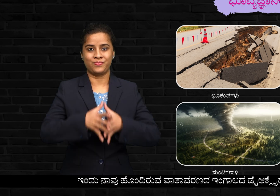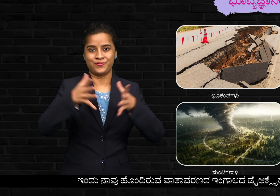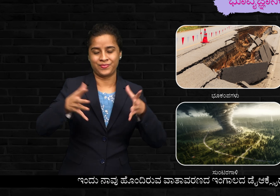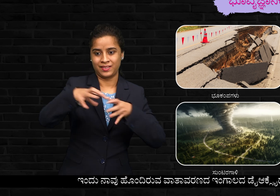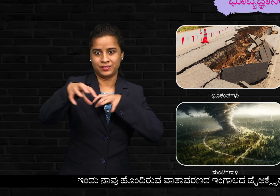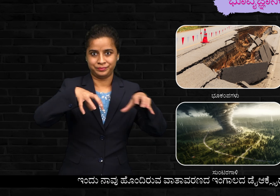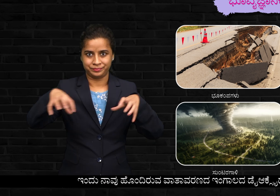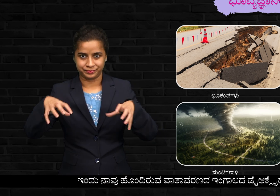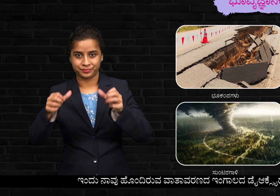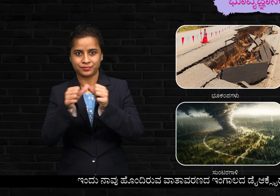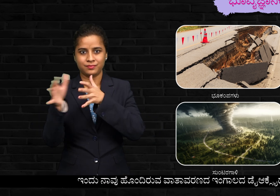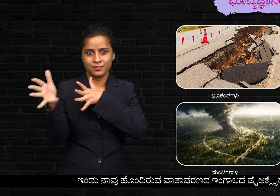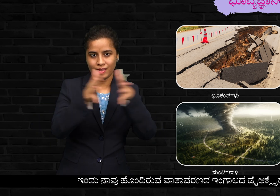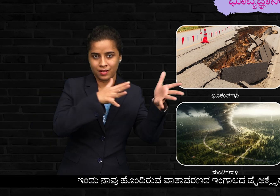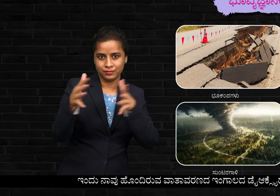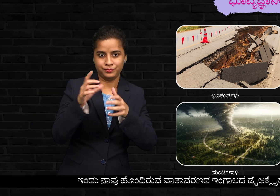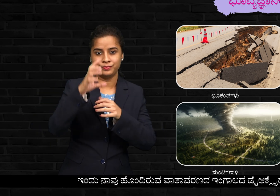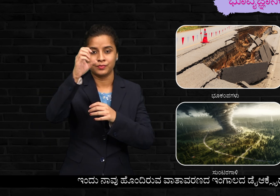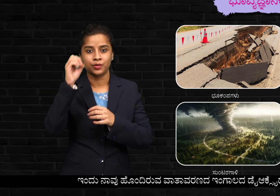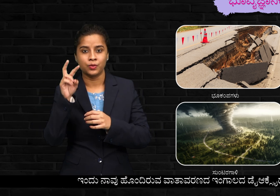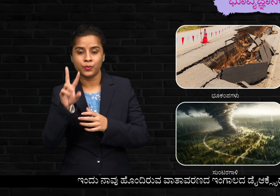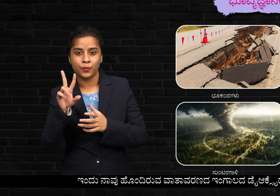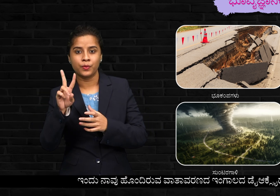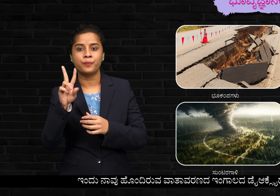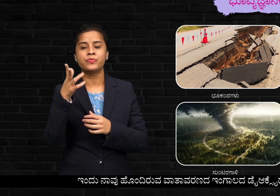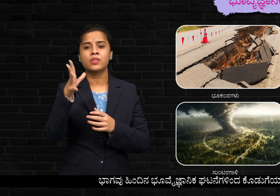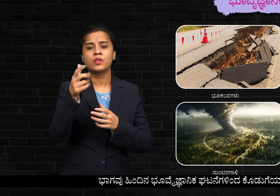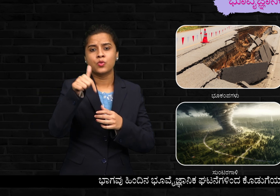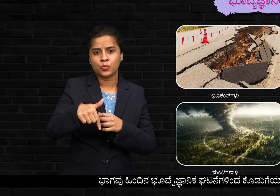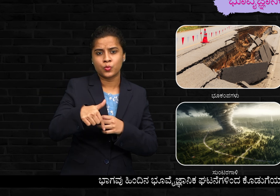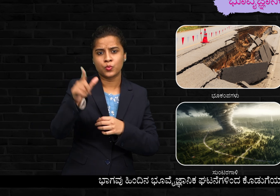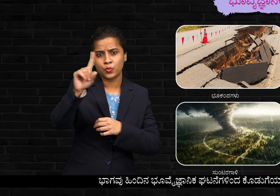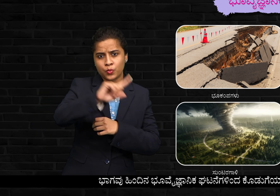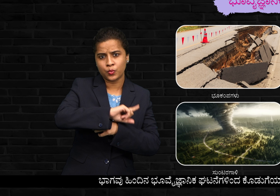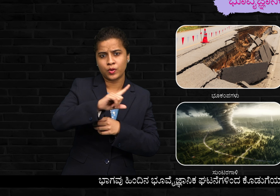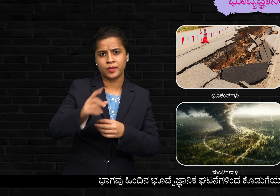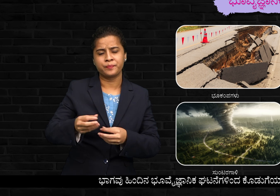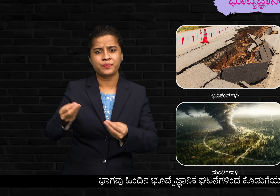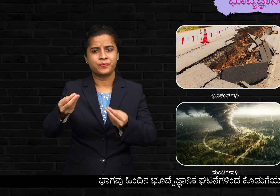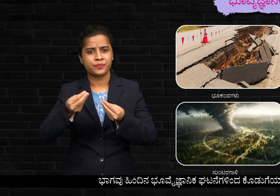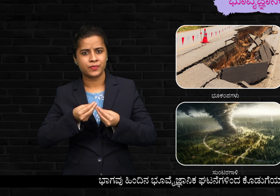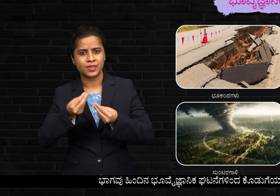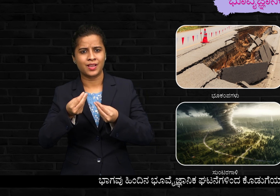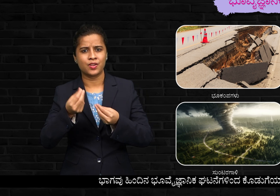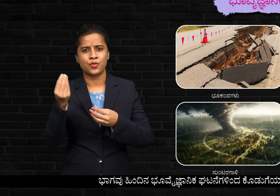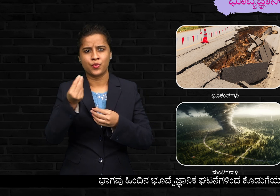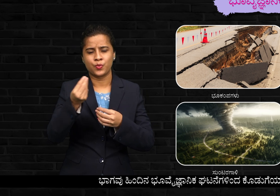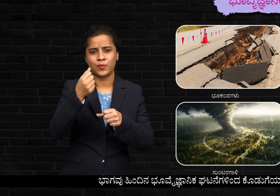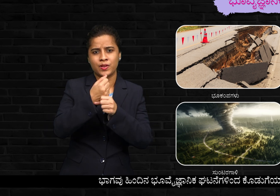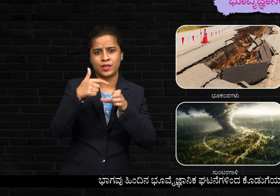ಇಂದು ನಾವು ಹೊಂದಿರುವ ವಾತಾವರಣದ ಇಂಗಾಲದ ಡೈಆಕ್ಸೈಡ್ನ ಹೆಚ್ಚಿನ ಭಾಗವು ಇಂದಿನ ಭೂವೈಜ್ಞಾನಿಕ